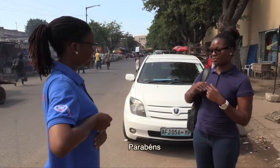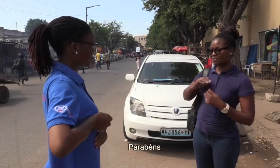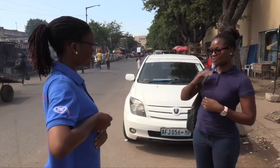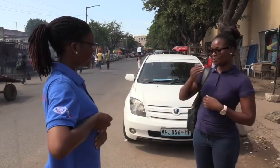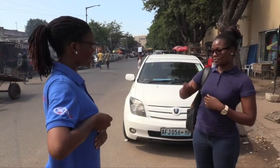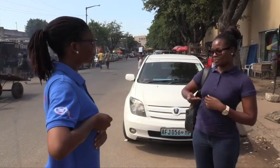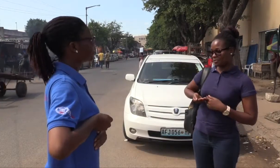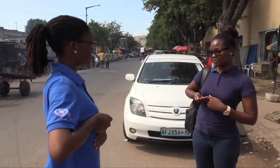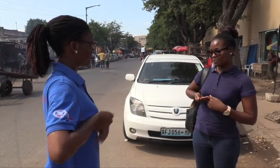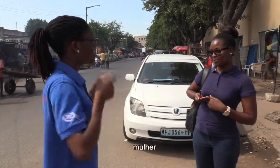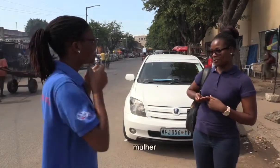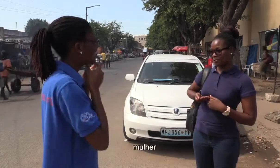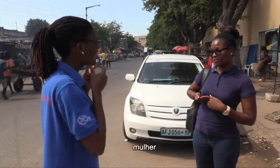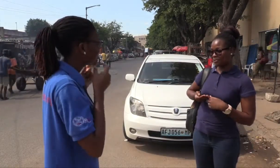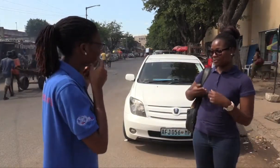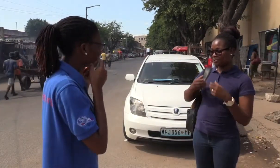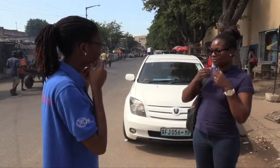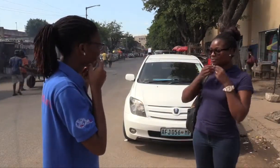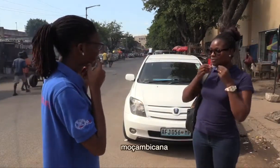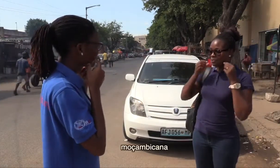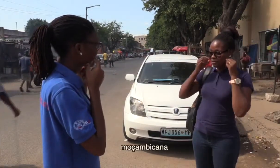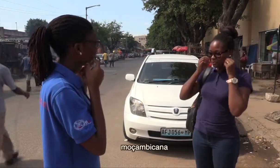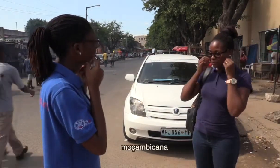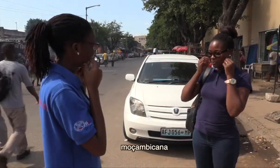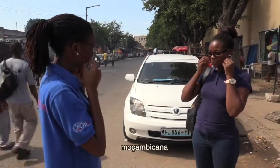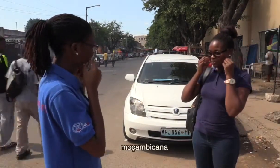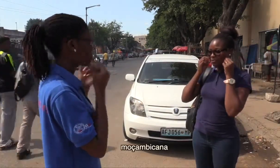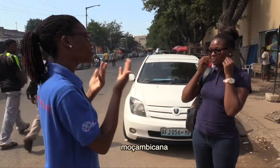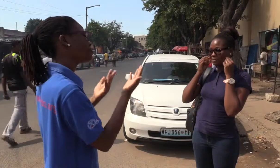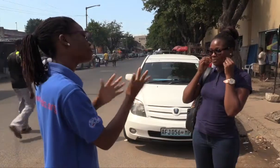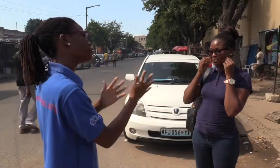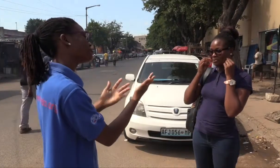Parabéns, mulher moçambicana.